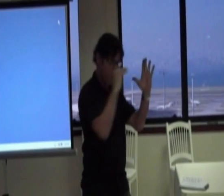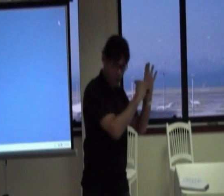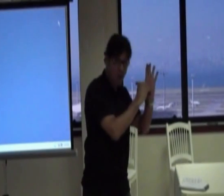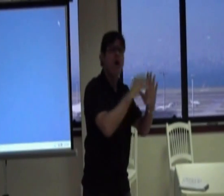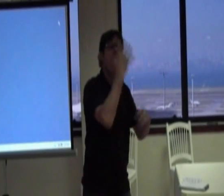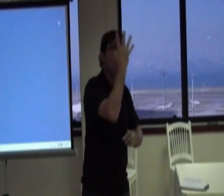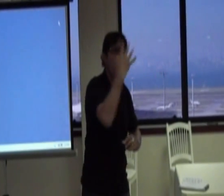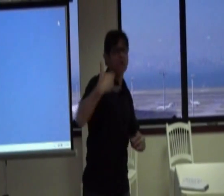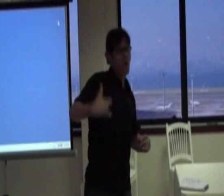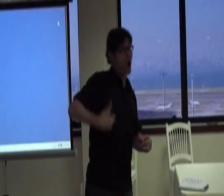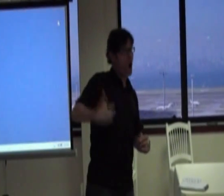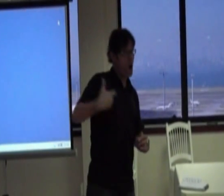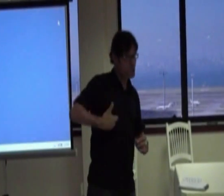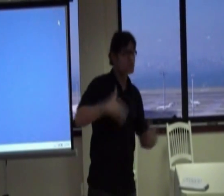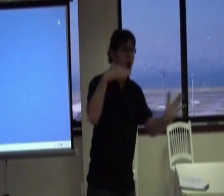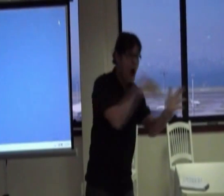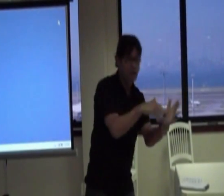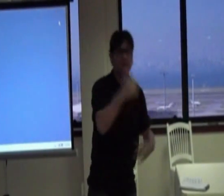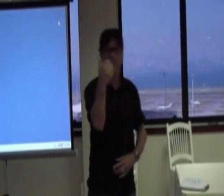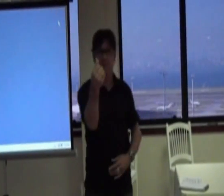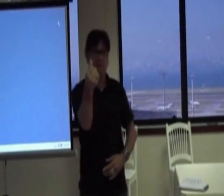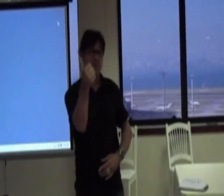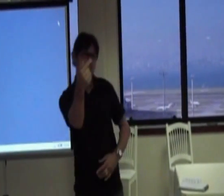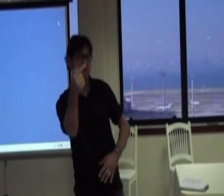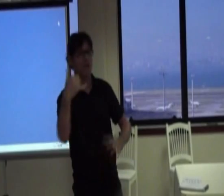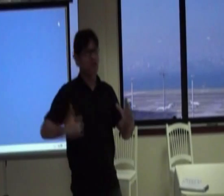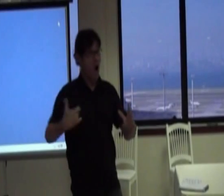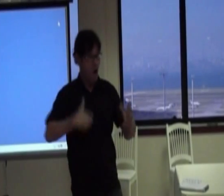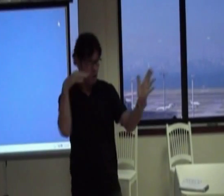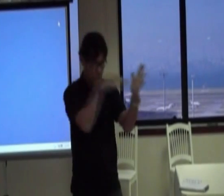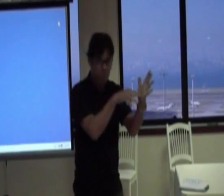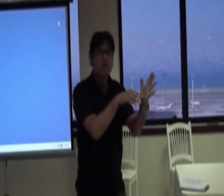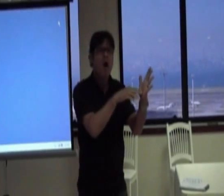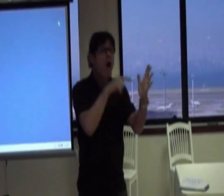começa a ter um contato coletivo com a sua própria língua. Mas a Meta 4 diz que a partir dos 4 anos até os